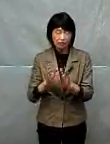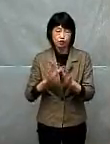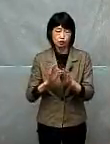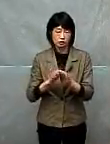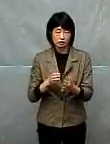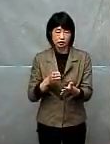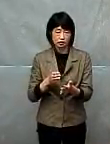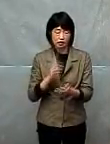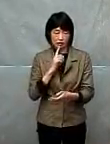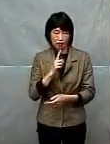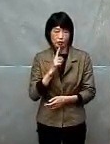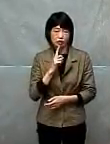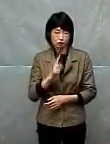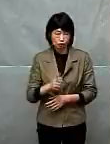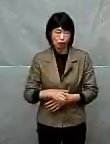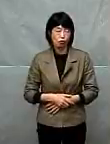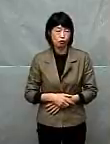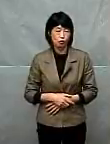と、